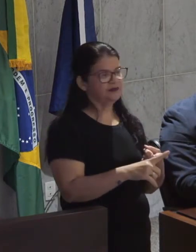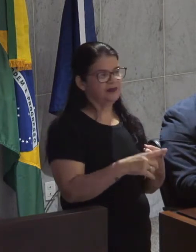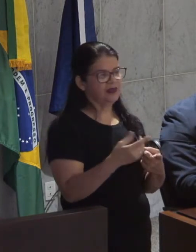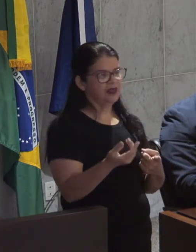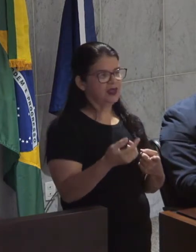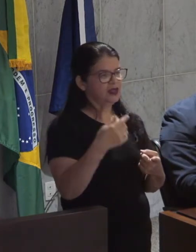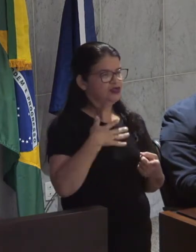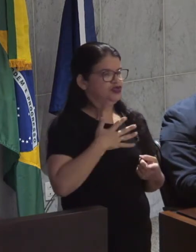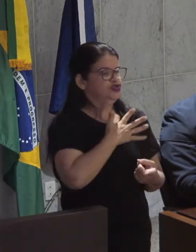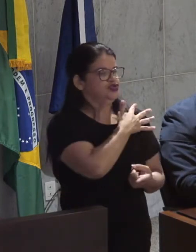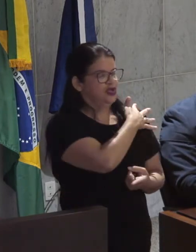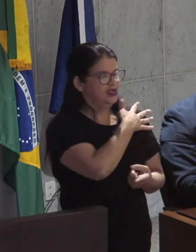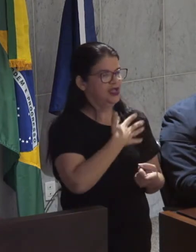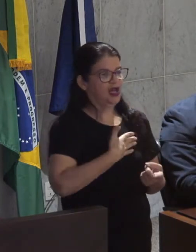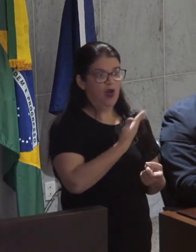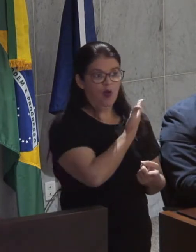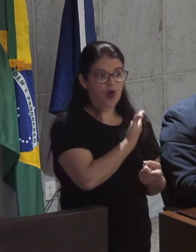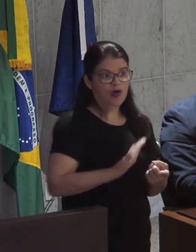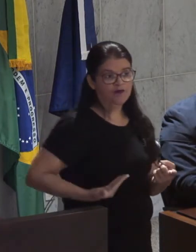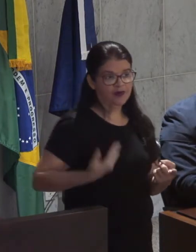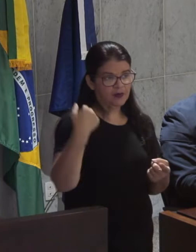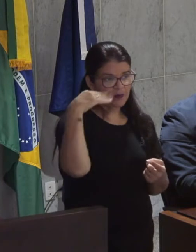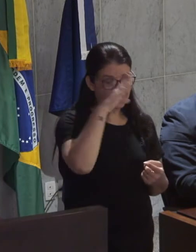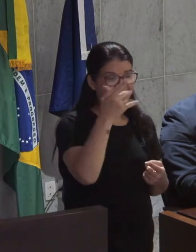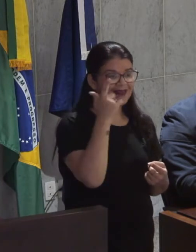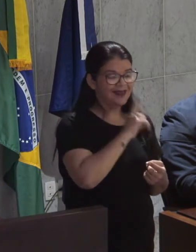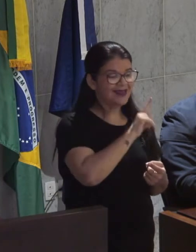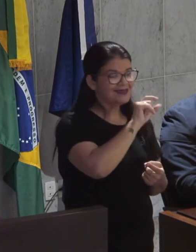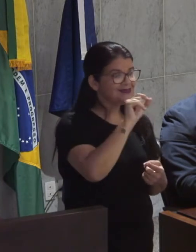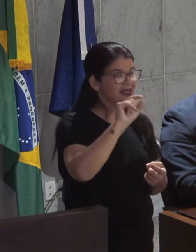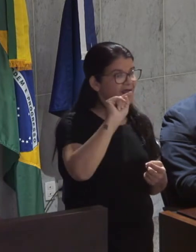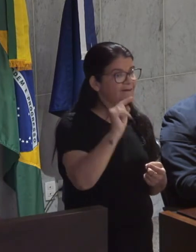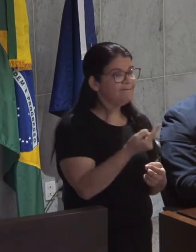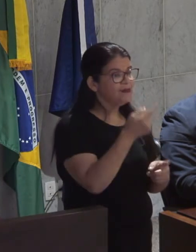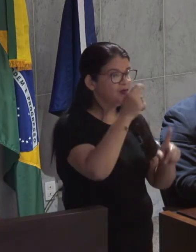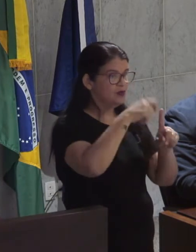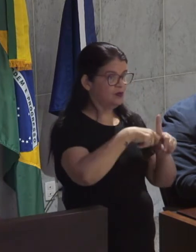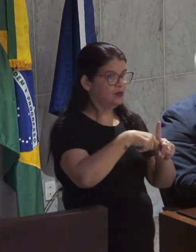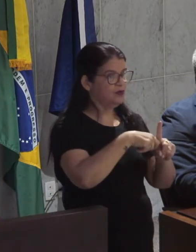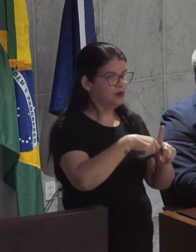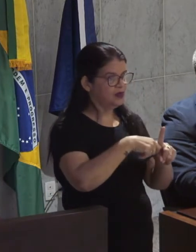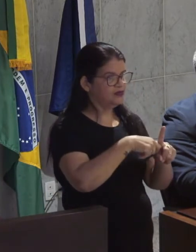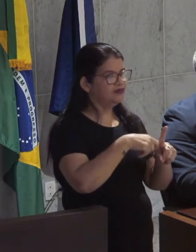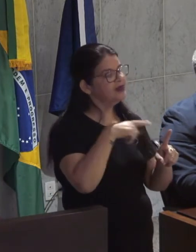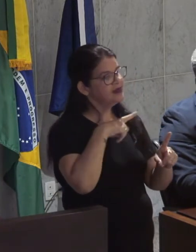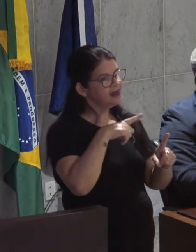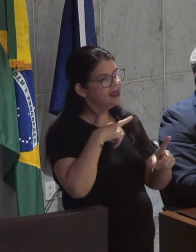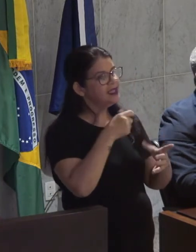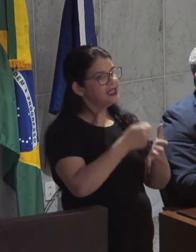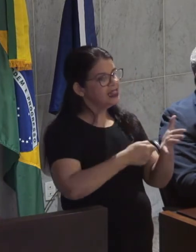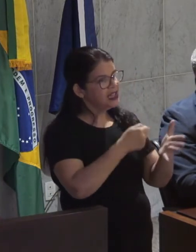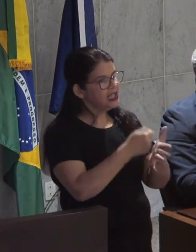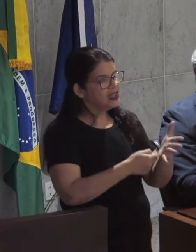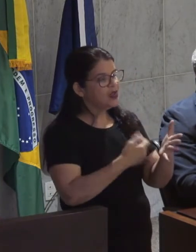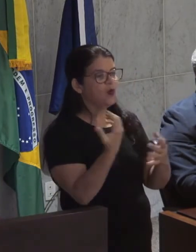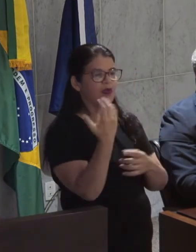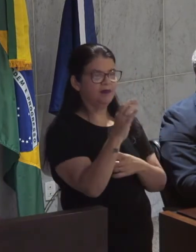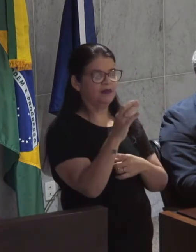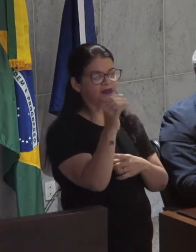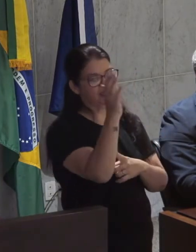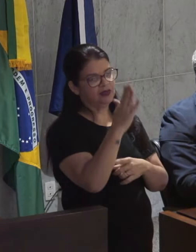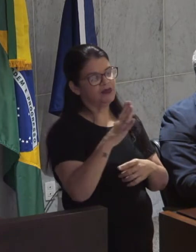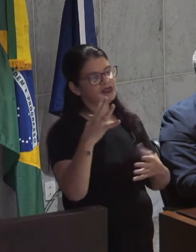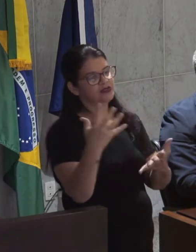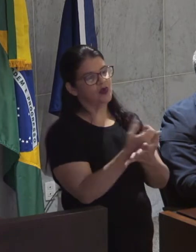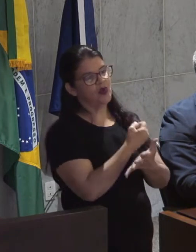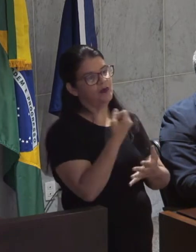Generais no governo de Bolsonaro que chegam a ganhar R$100 mil por mês e que tentam implantar no Brasil um novo